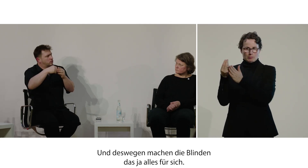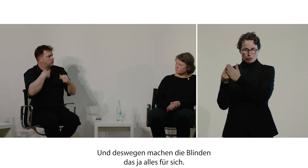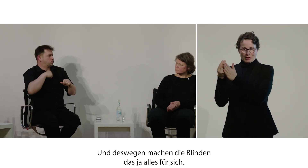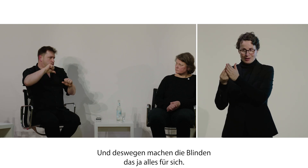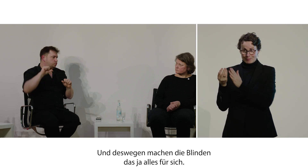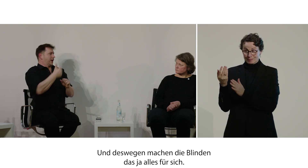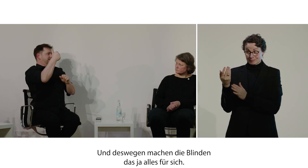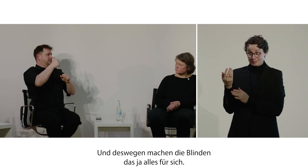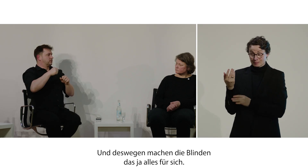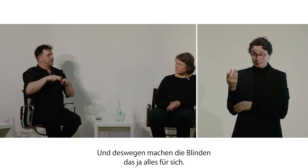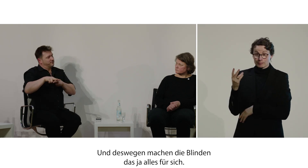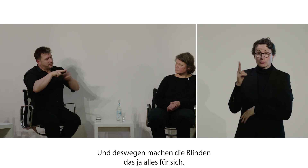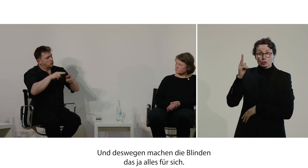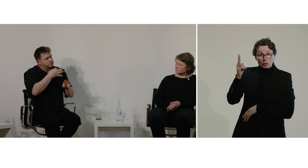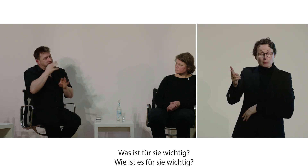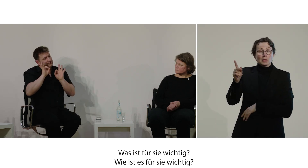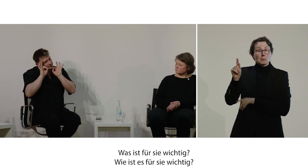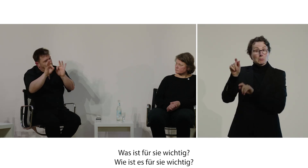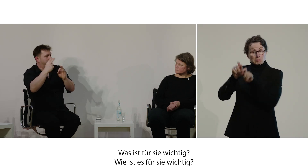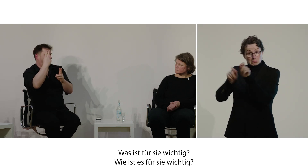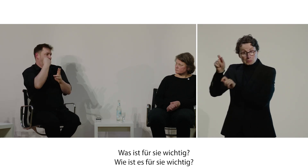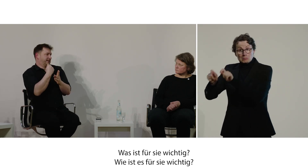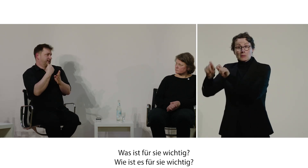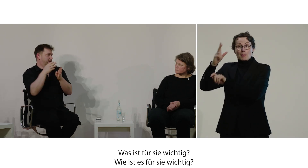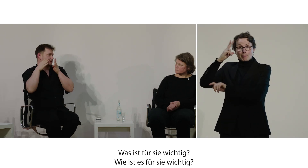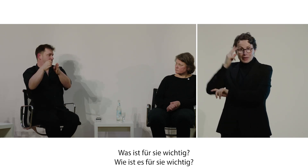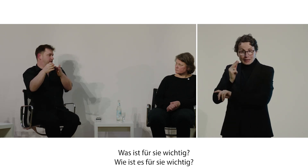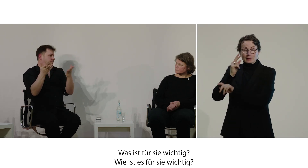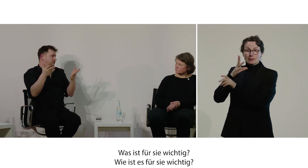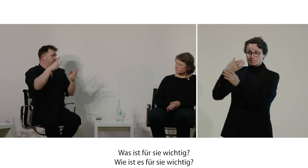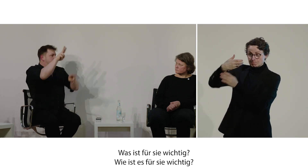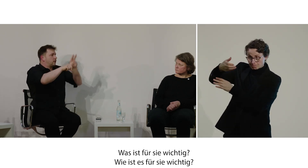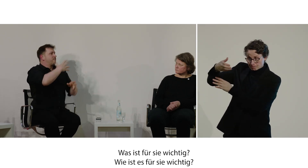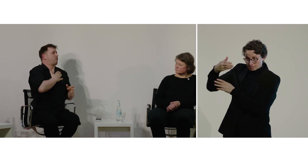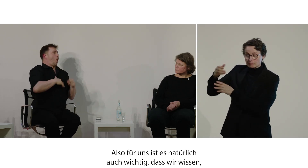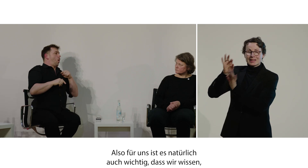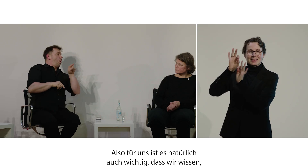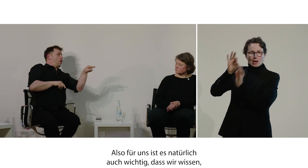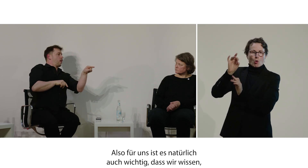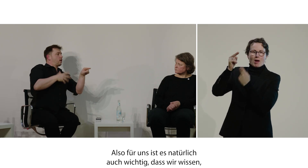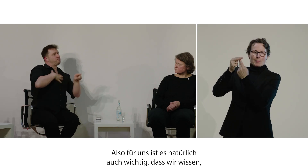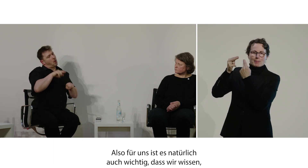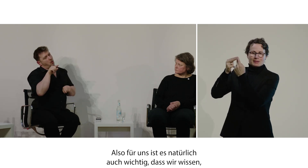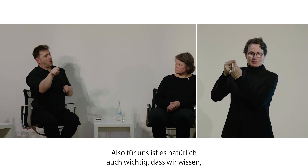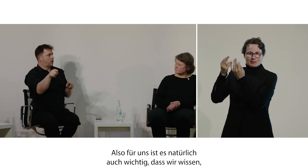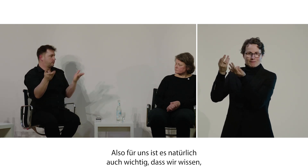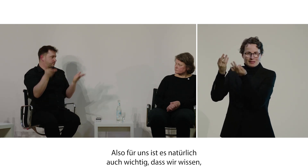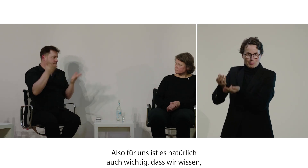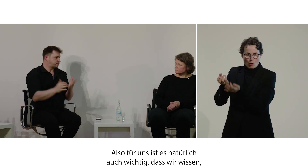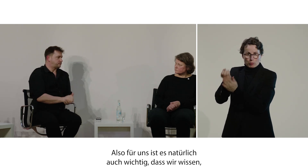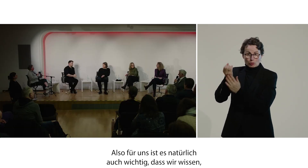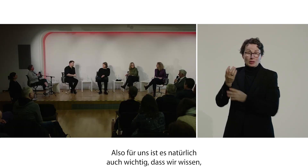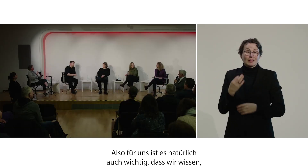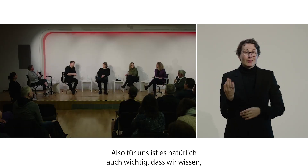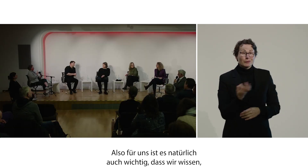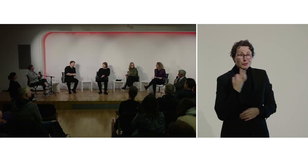Blinden das ja alles für sich statt, was ist für sie wichtig, wie ist es für sie wichtig. Ja, also für uns ist es natürlich